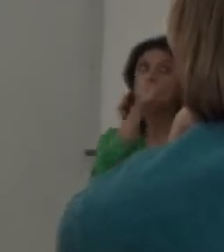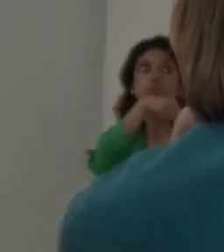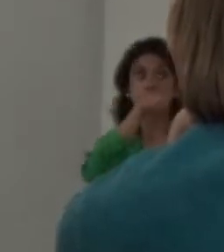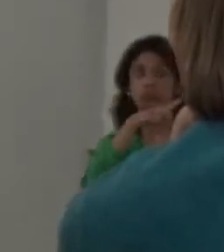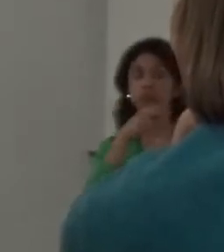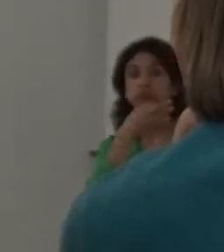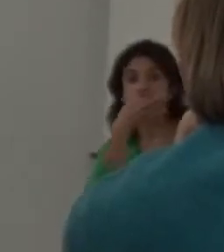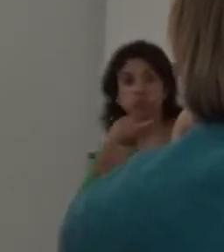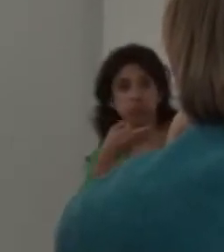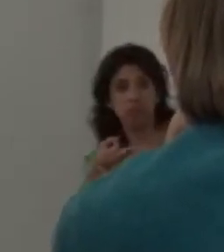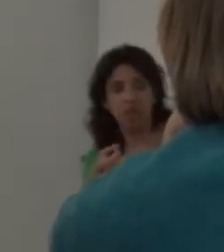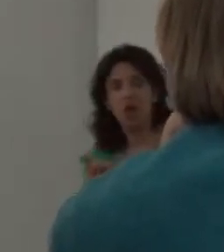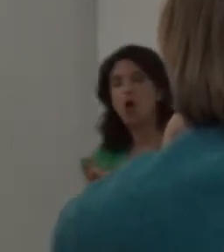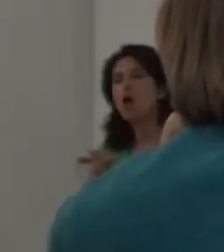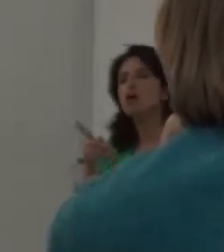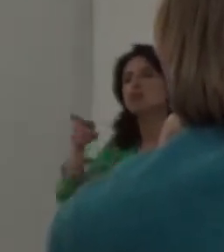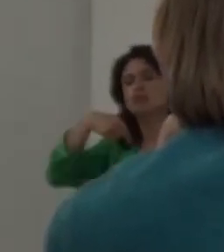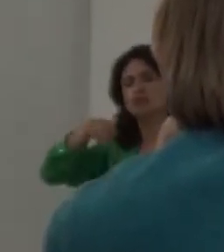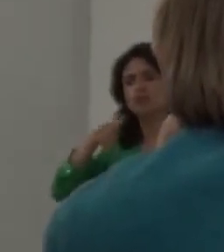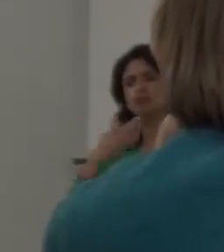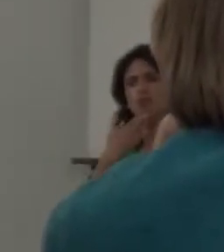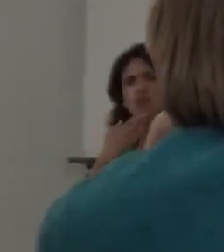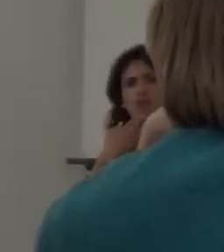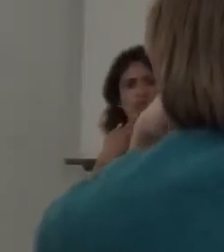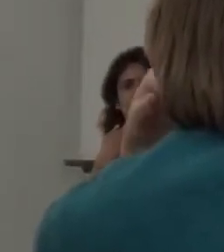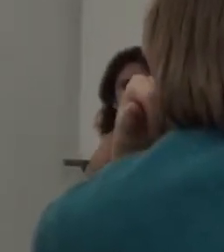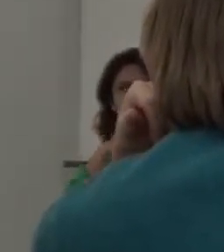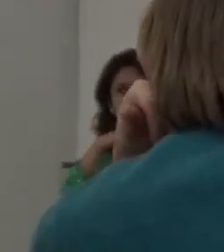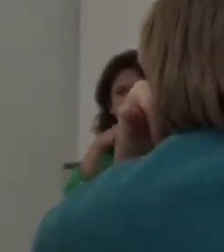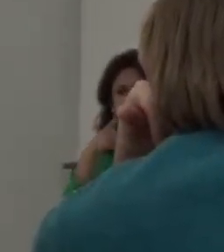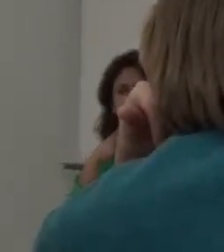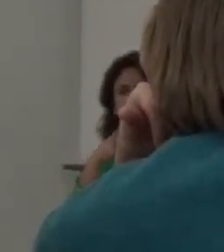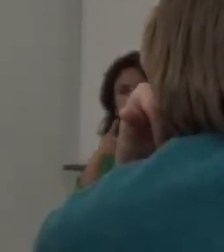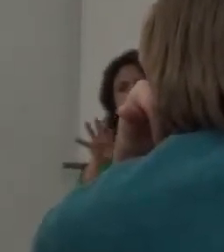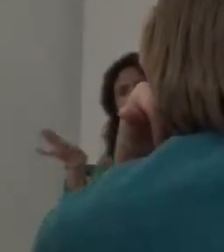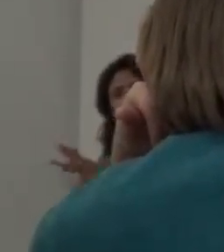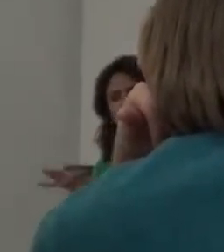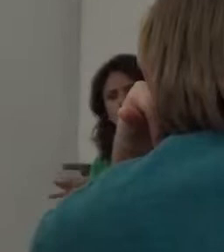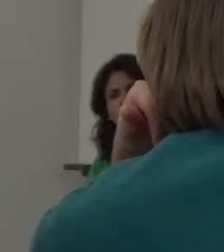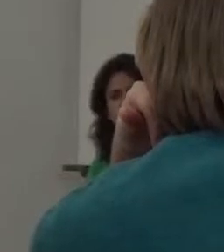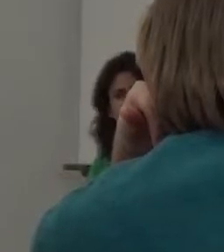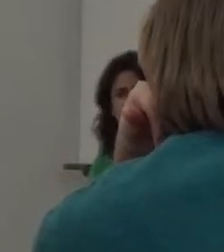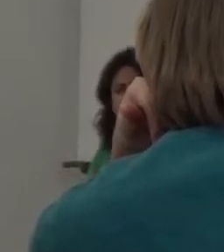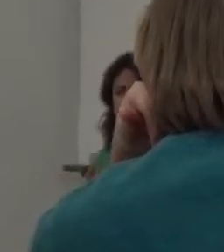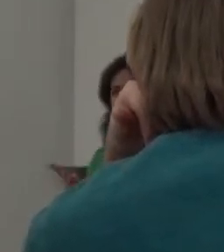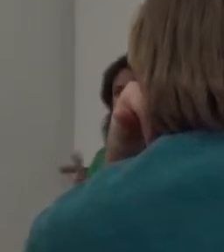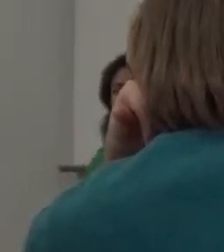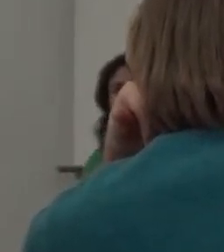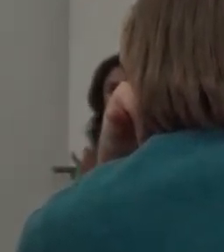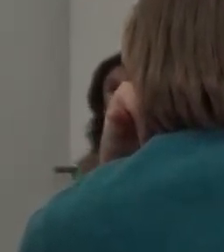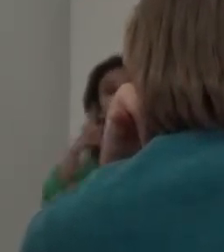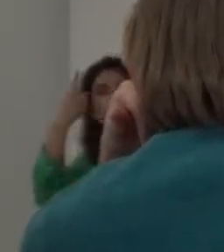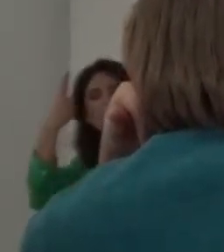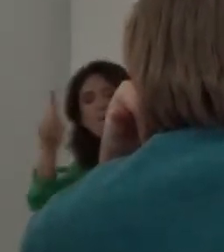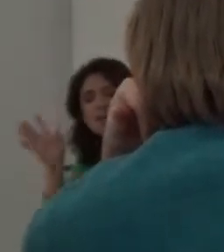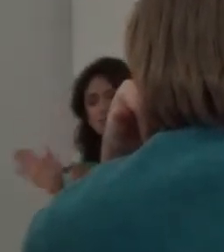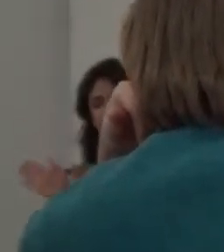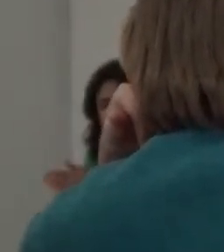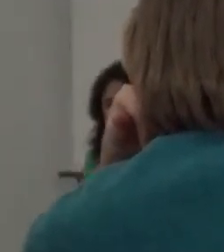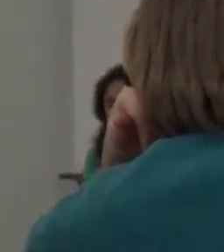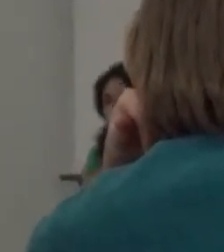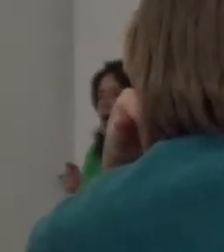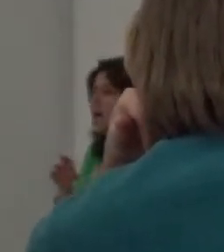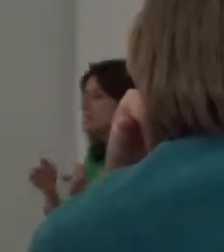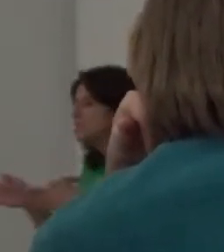más recursos lingüísticos, que ese es un plano, pero en términos de desarrollo narrativo, que es una